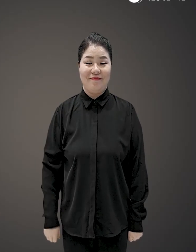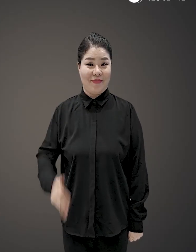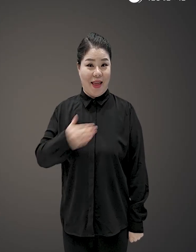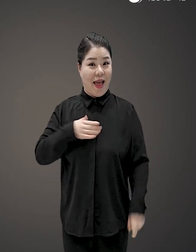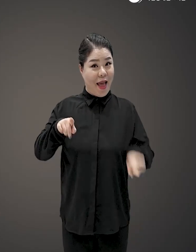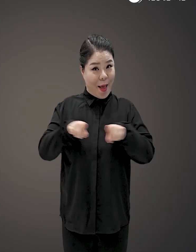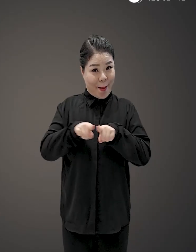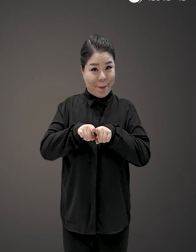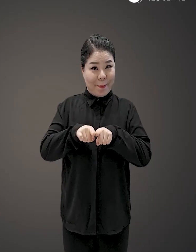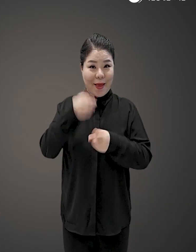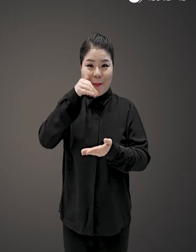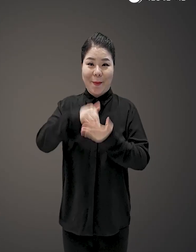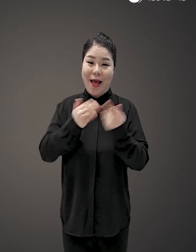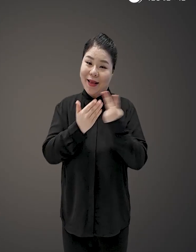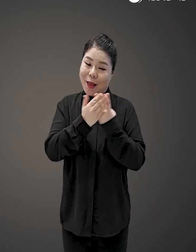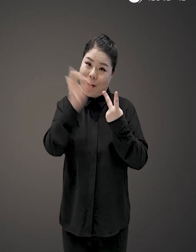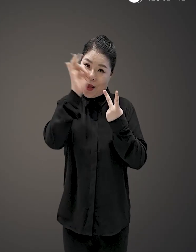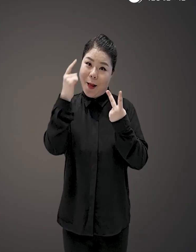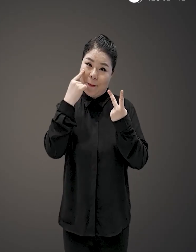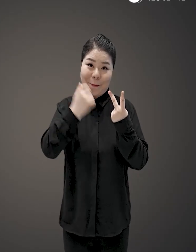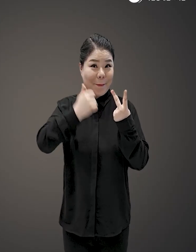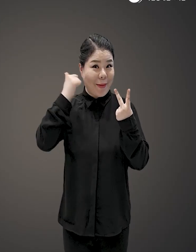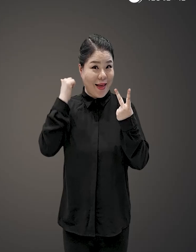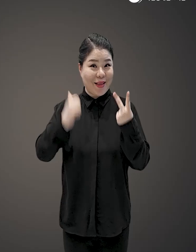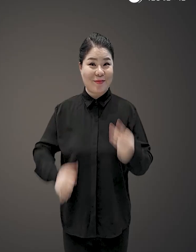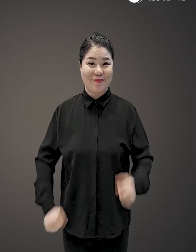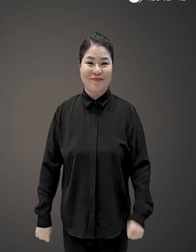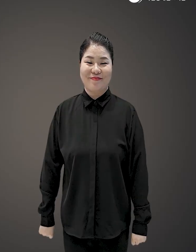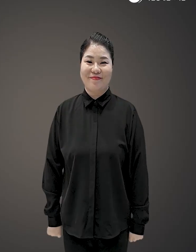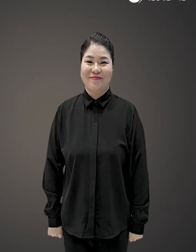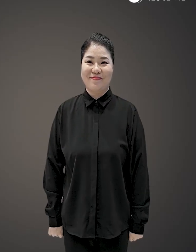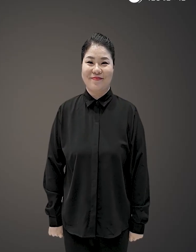나와 함께 바위섬을 찾아보지 않을래?